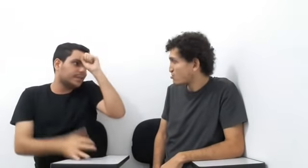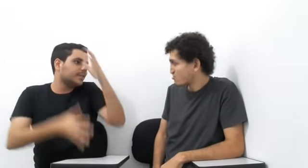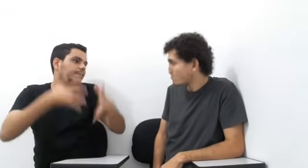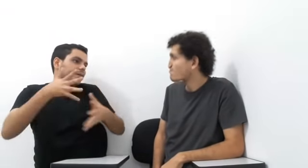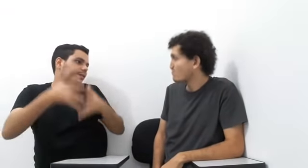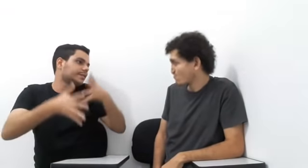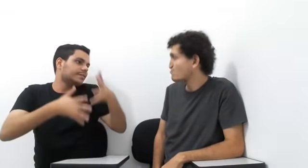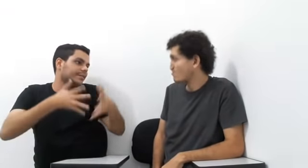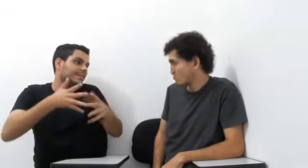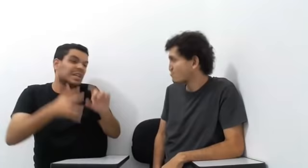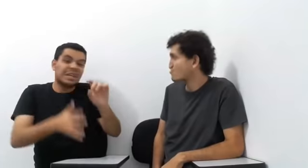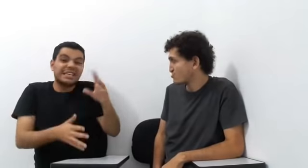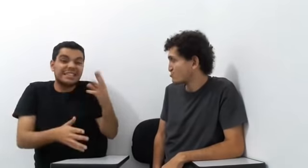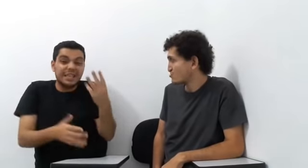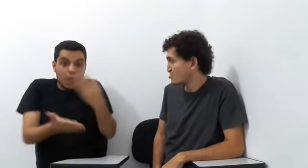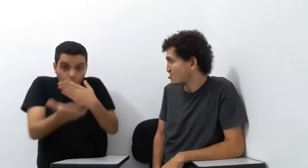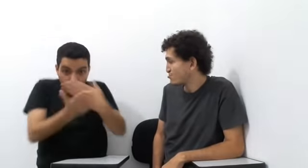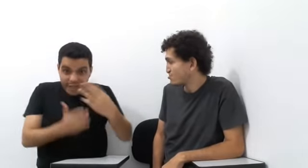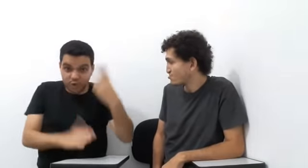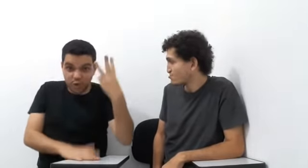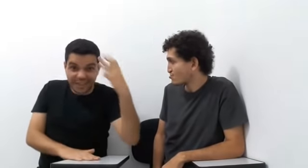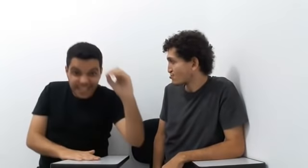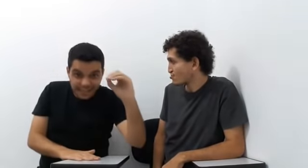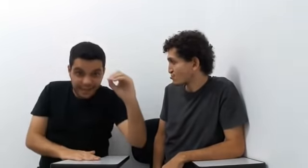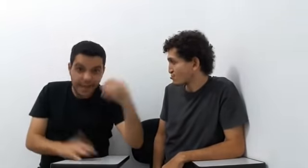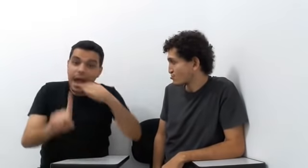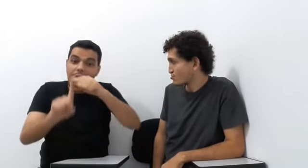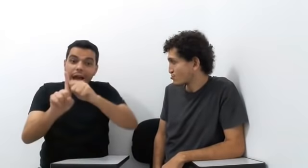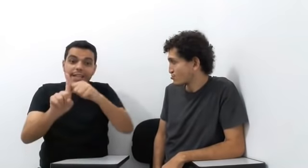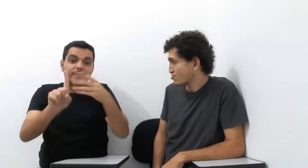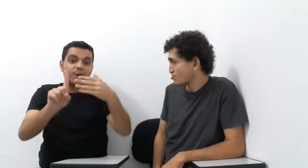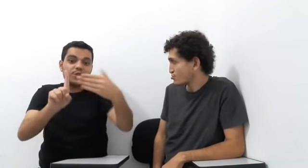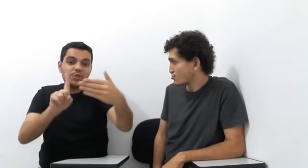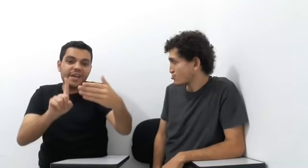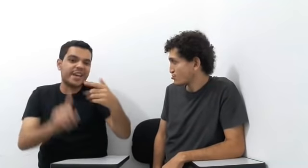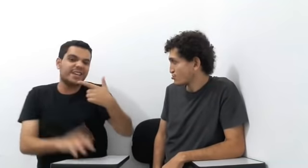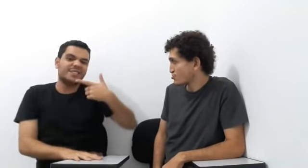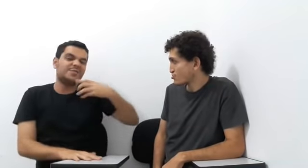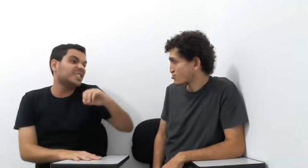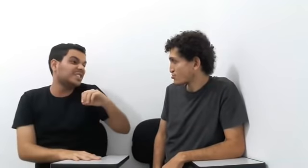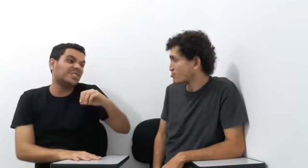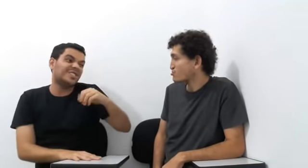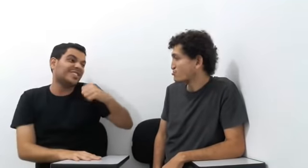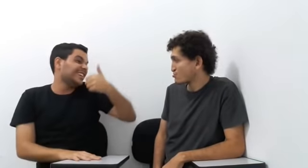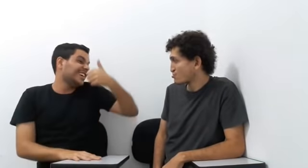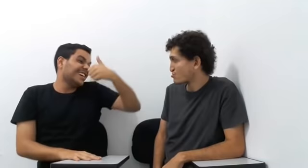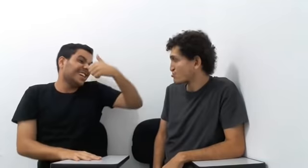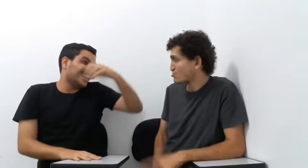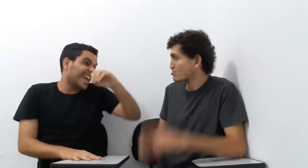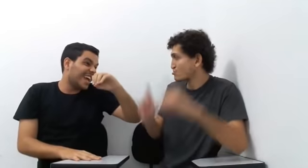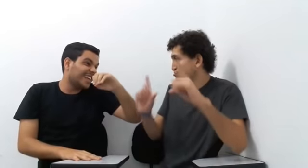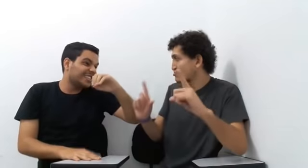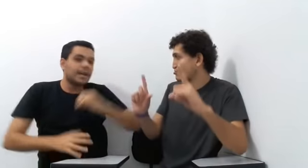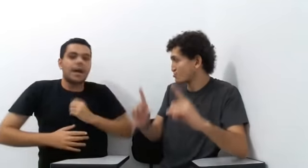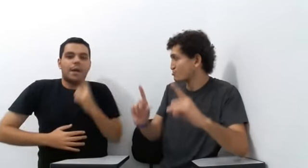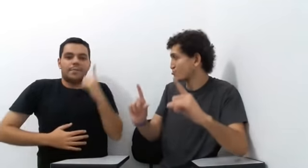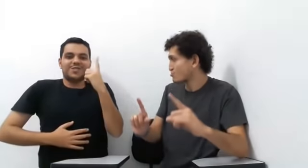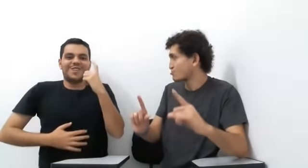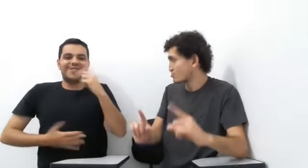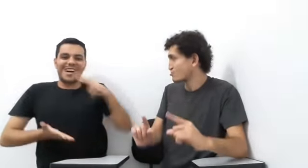queriam aprender Libras. E assim, começou 30, aí depois de um mês, 20, 10, mas eu estava lá,